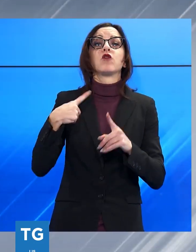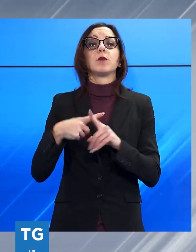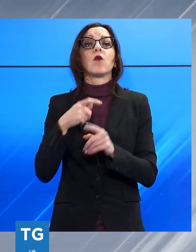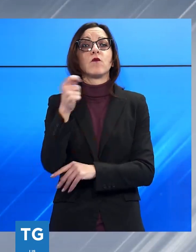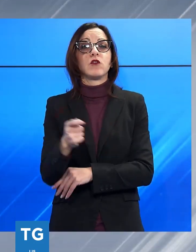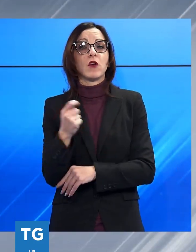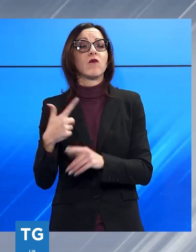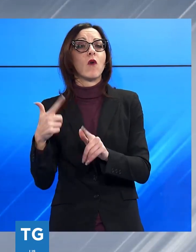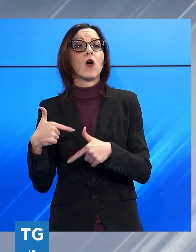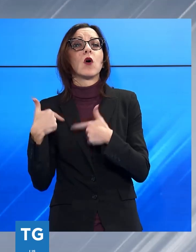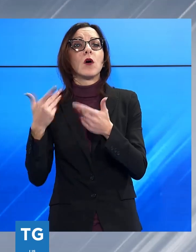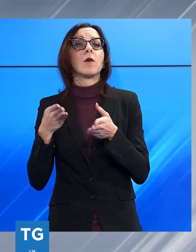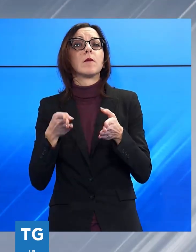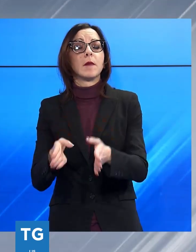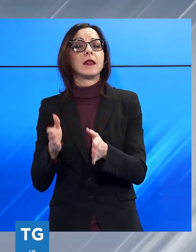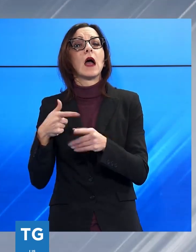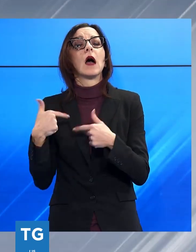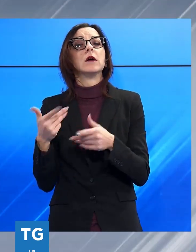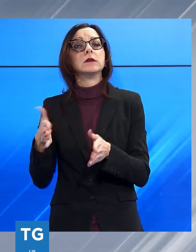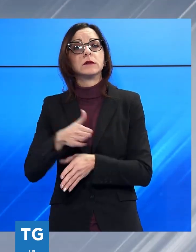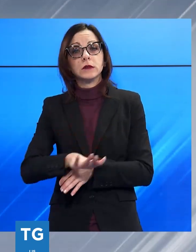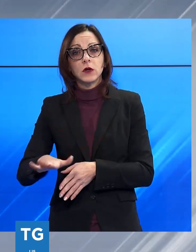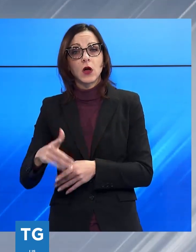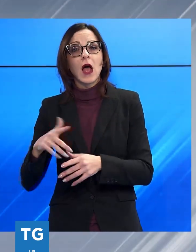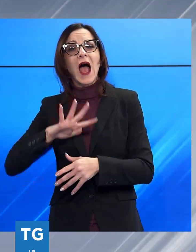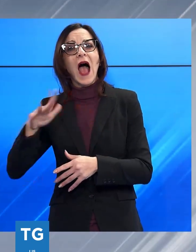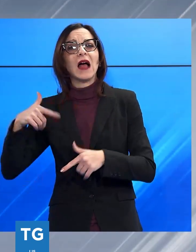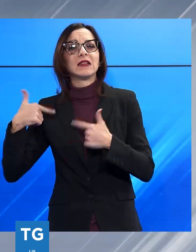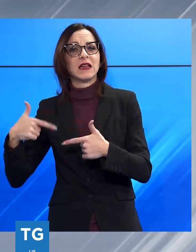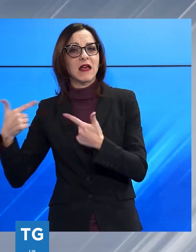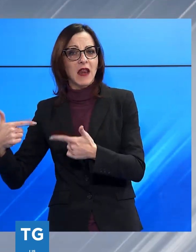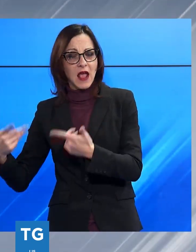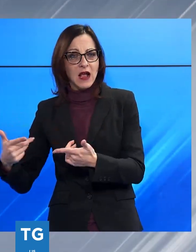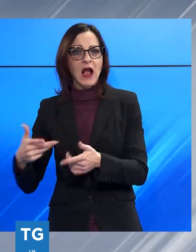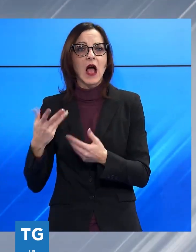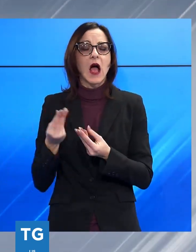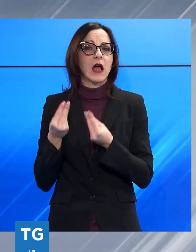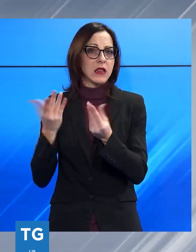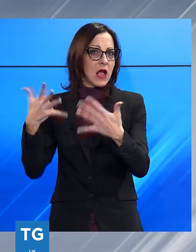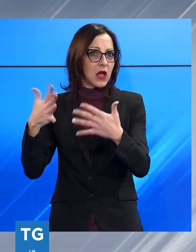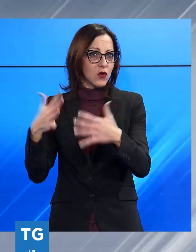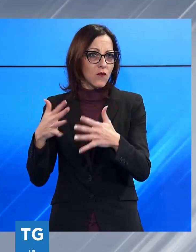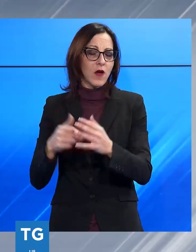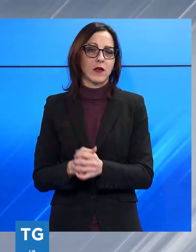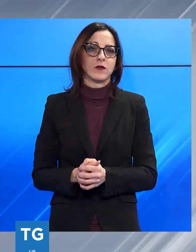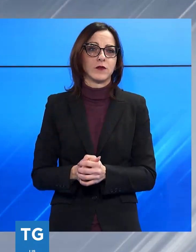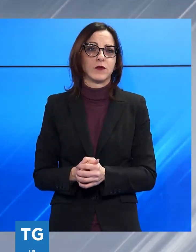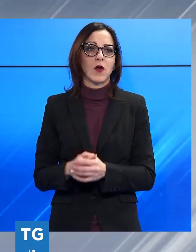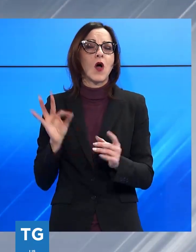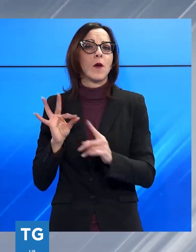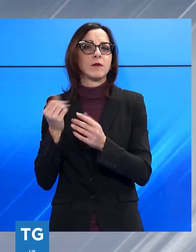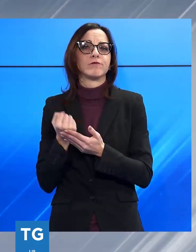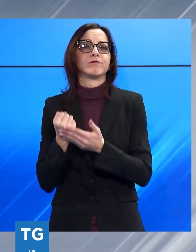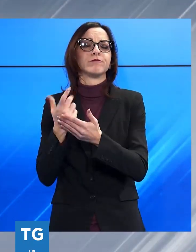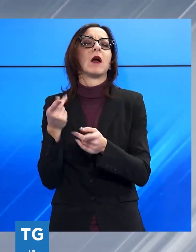omaggiato il reparto pediatrico distribuendo ulteriori doni destinati alle stanze di degenza e di ambulatorio al fine di contribuire